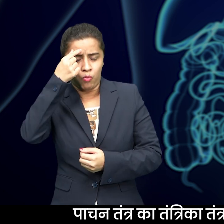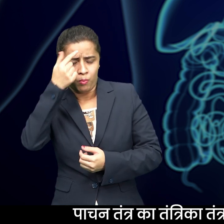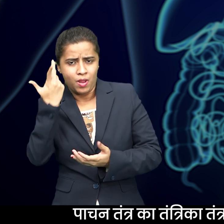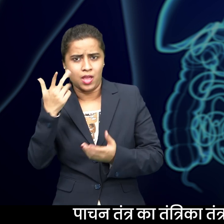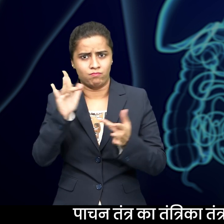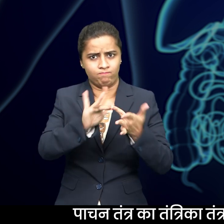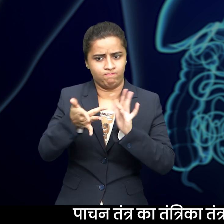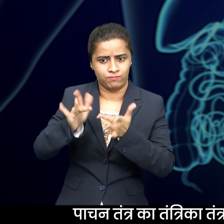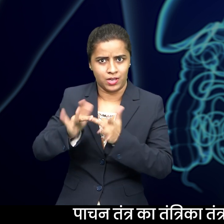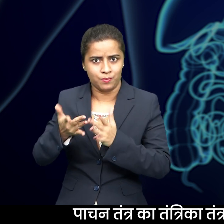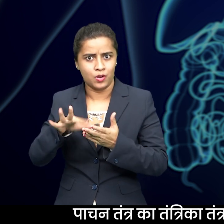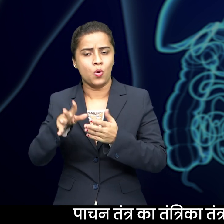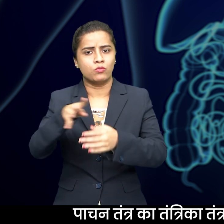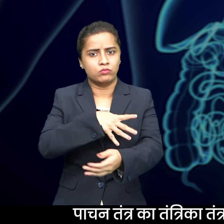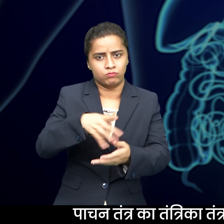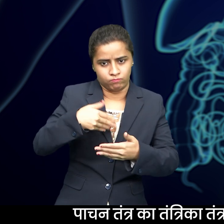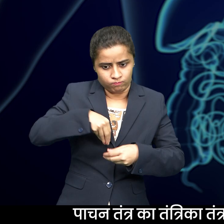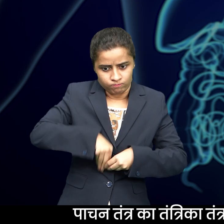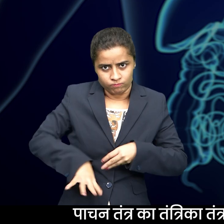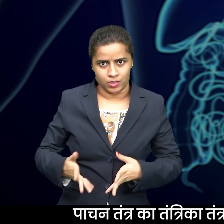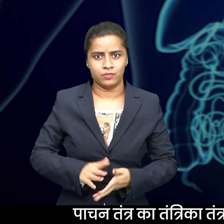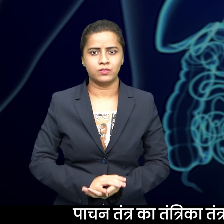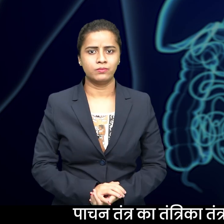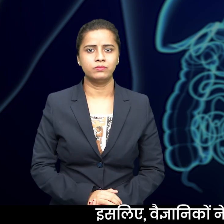तंत्रिकाओं का एक जटिल नेटवर्क है।